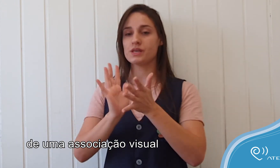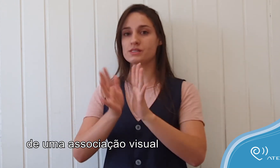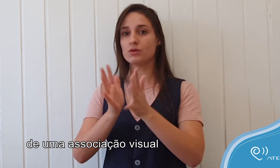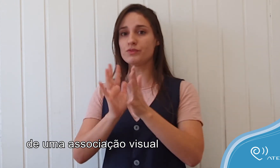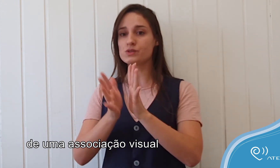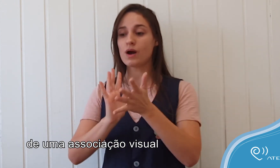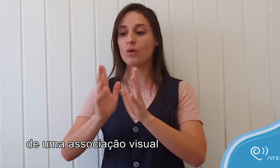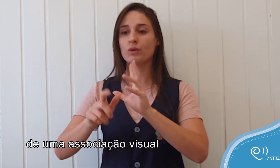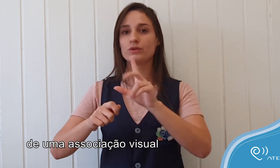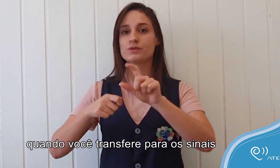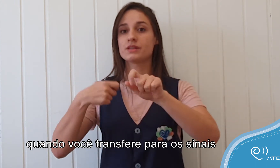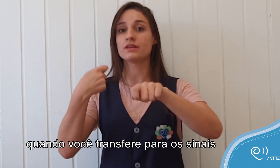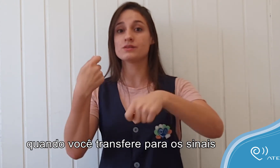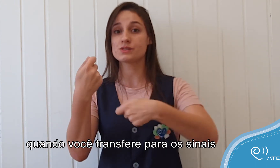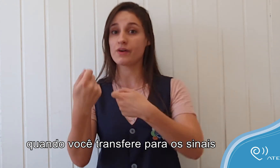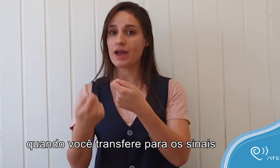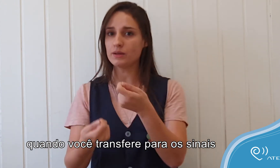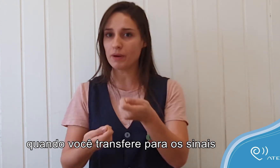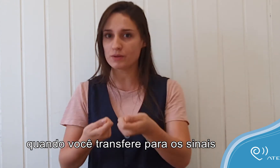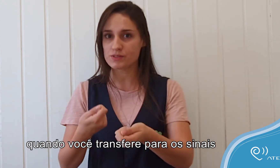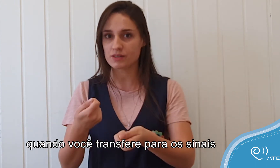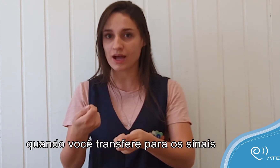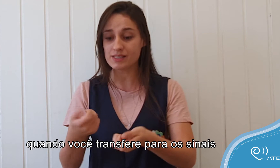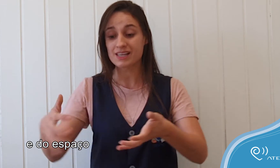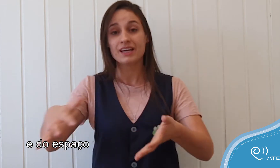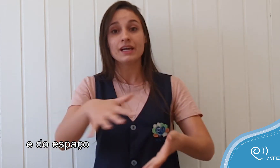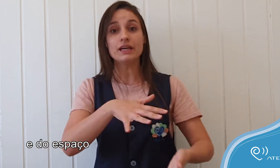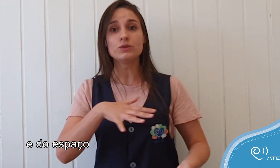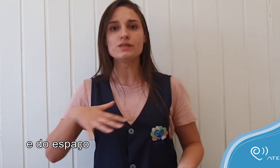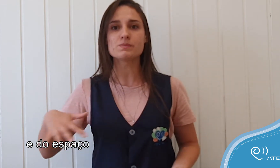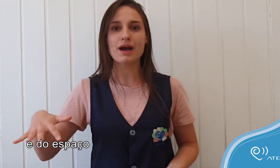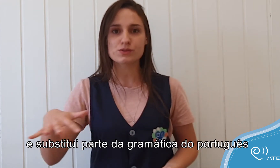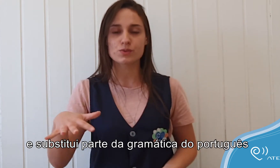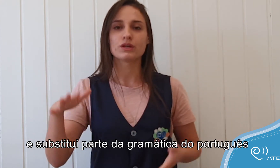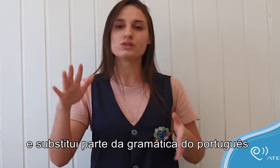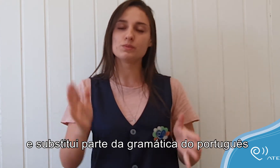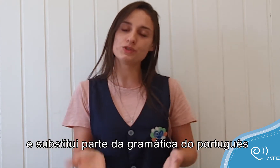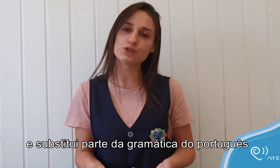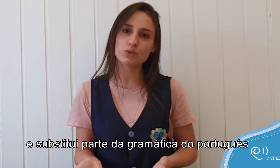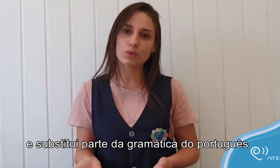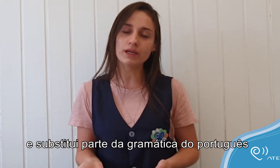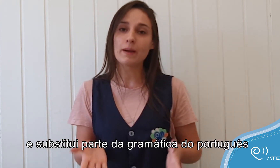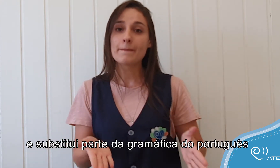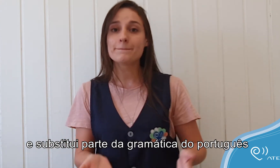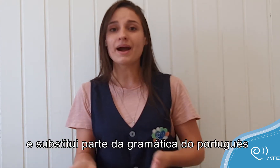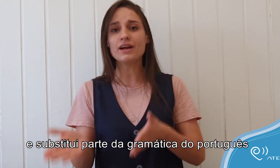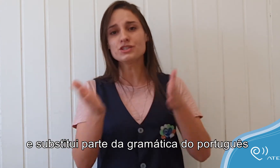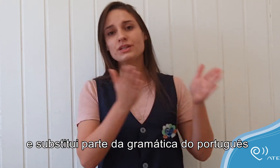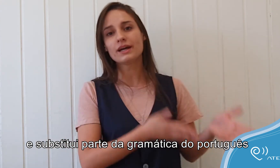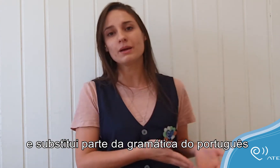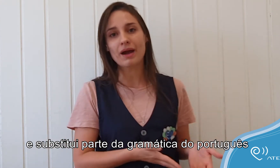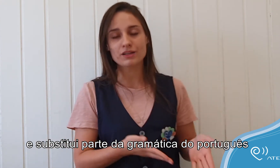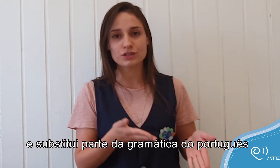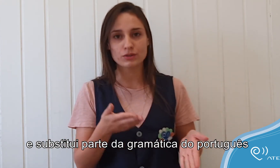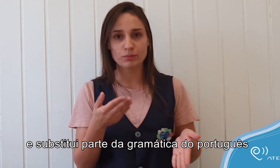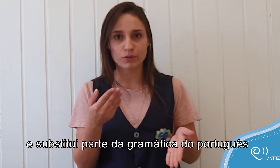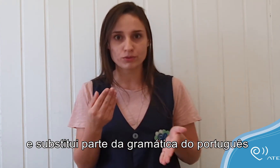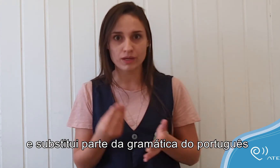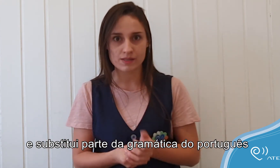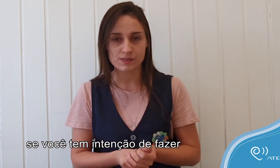associação visual quando você transfere para os sinais e do espaço, que substitui parte da gramática do português.